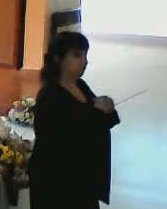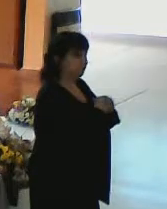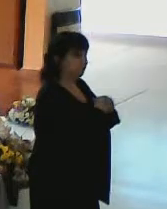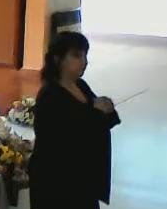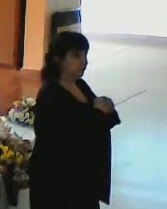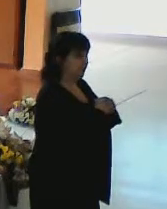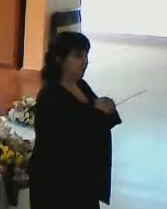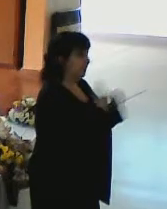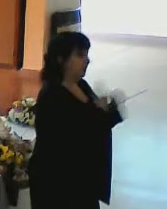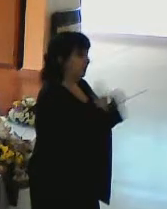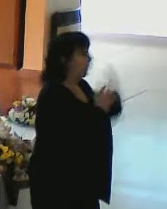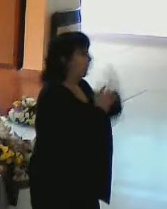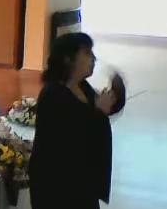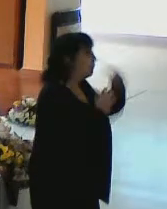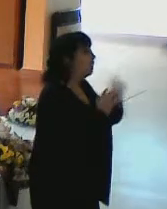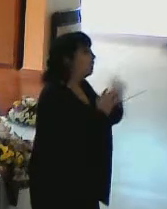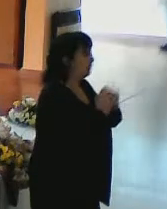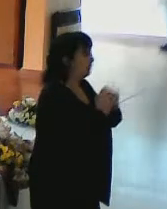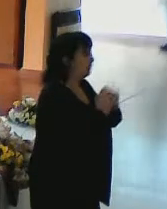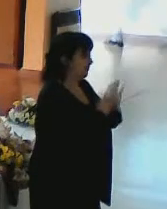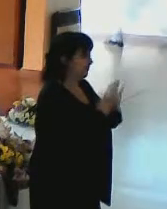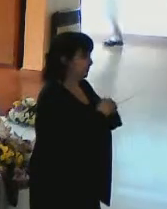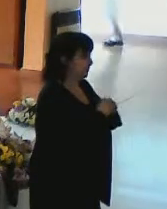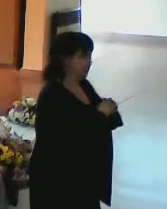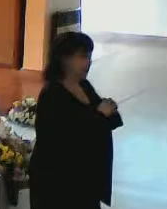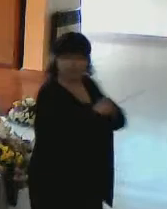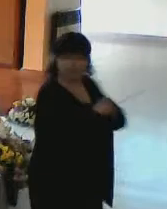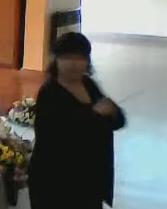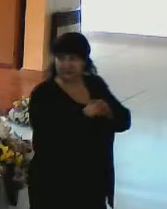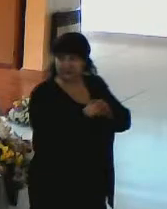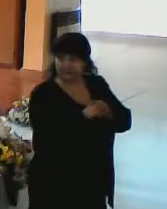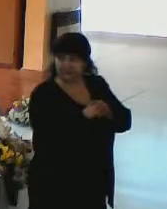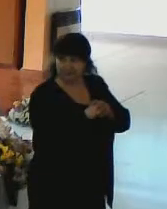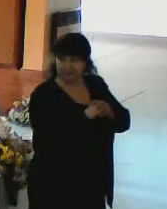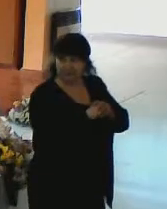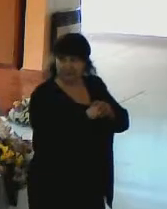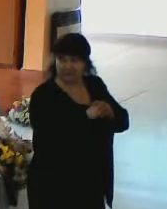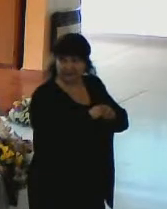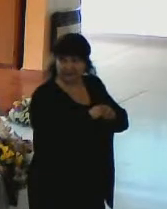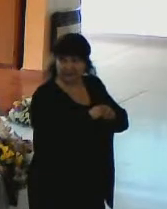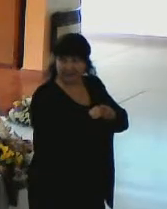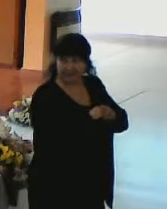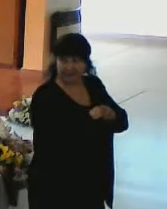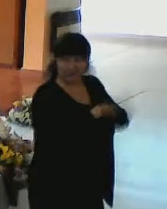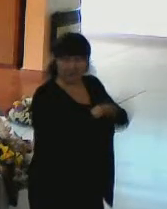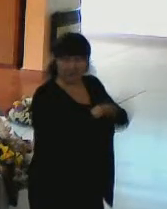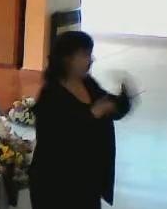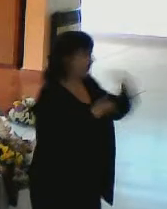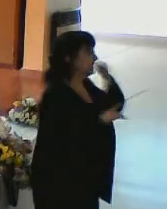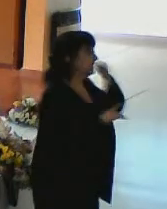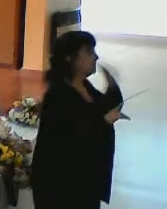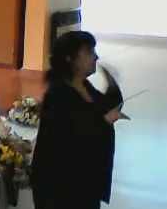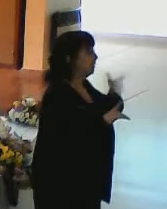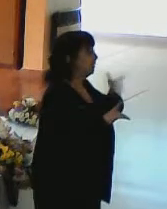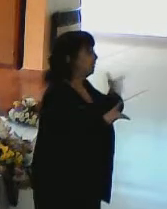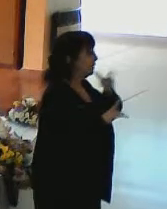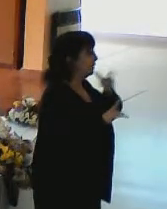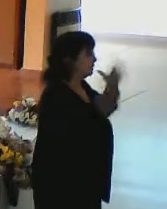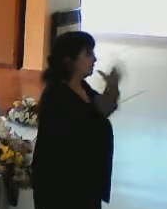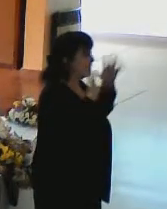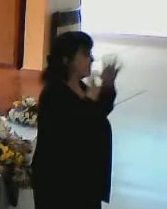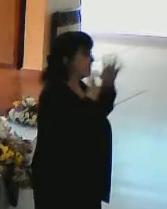Bueno, antes de también conocemos un poco de tiempo.